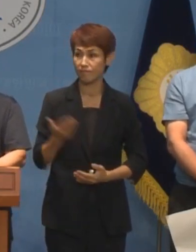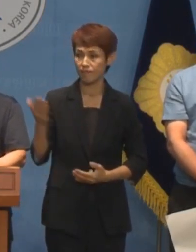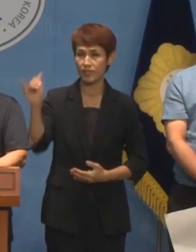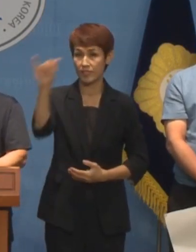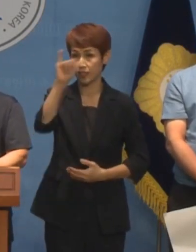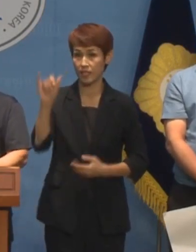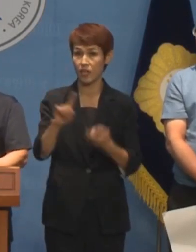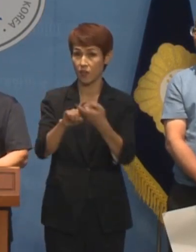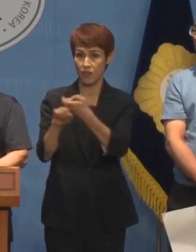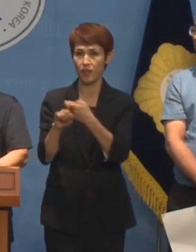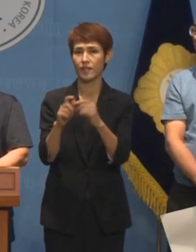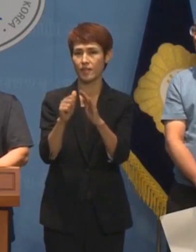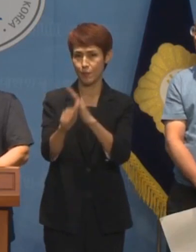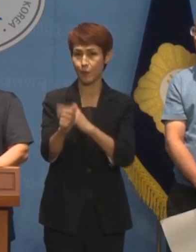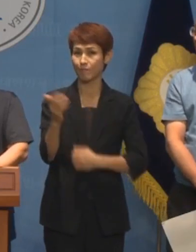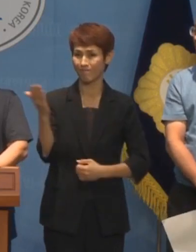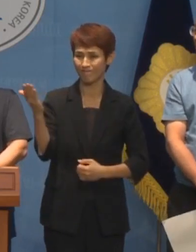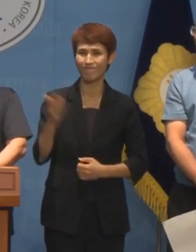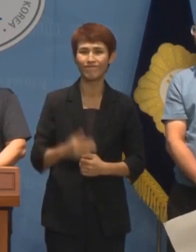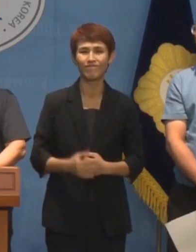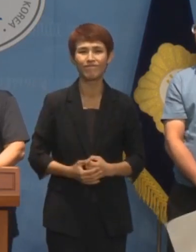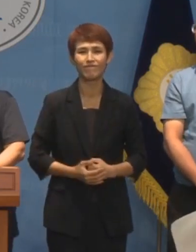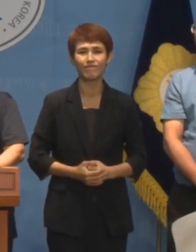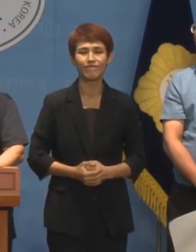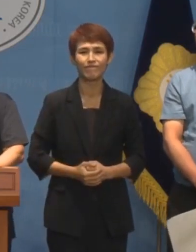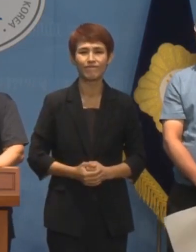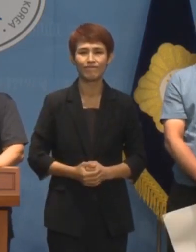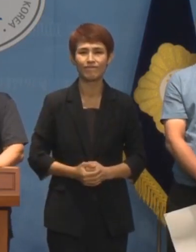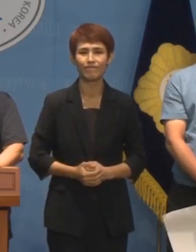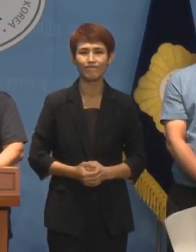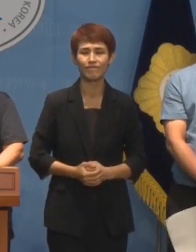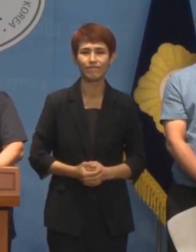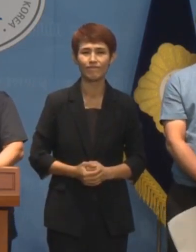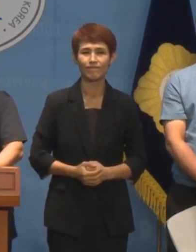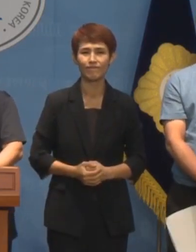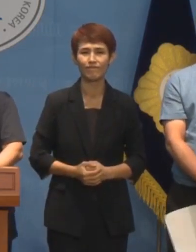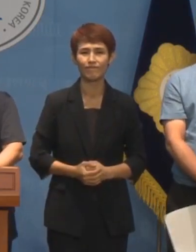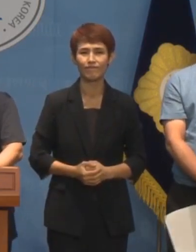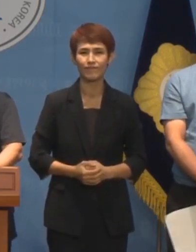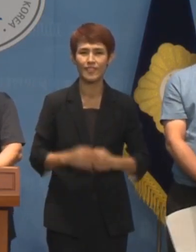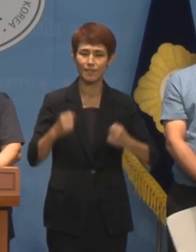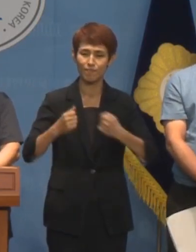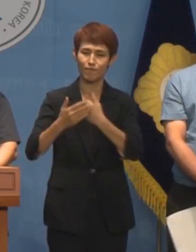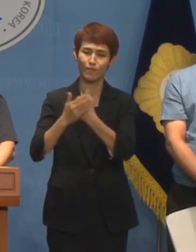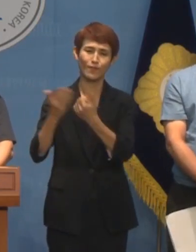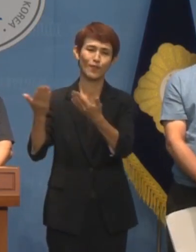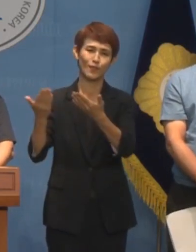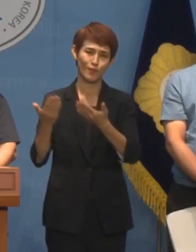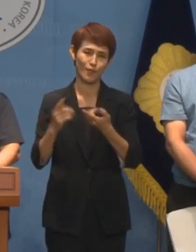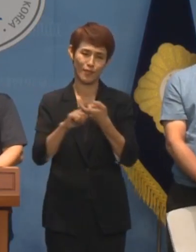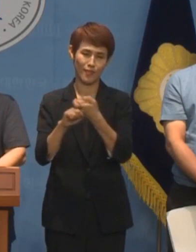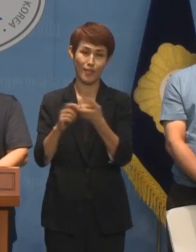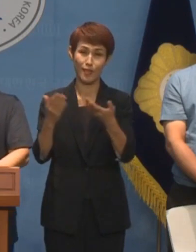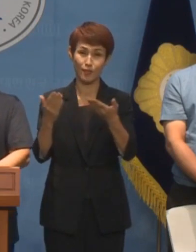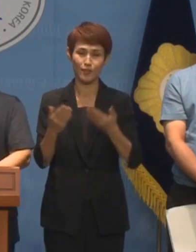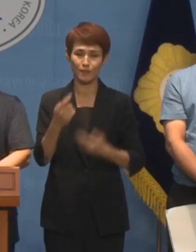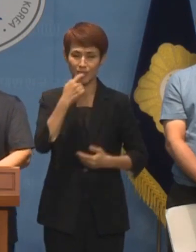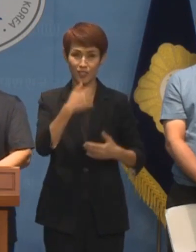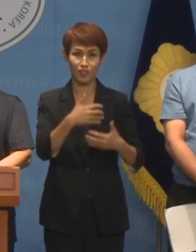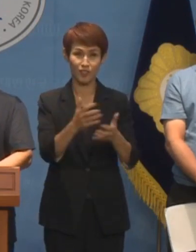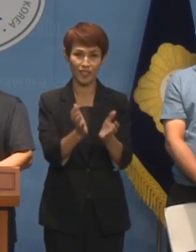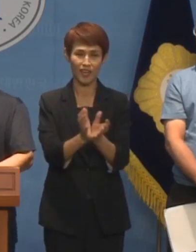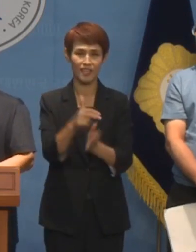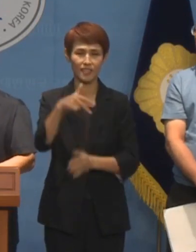연대 박창진 대표님 참여해 주셨습니다. 항상 저희들을 함께 응원해 주시고 연대해 주시는 민주당